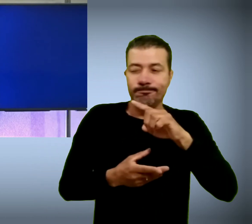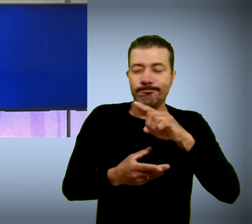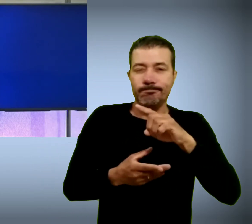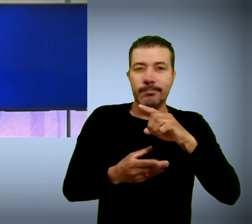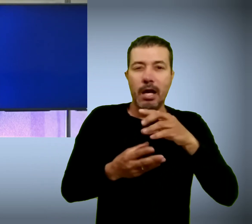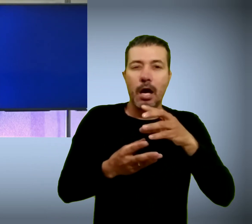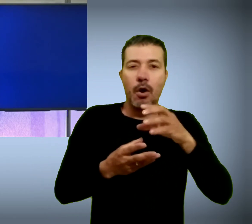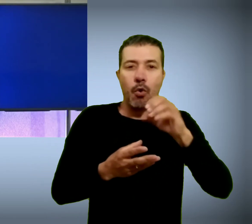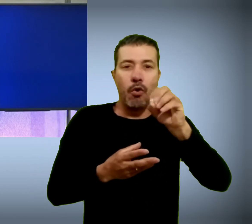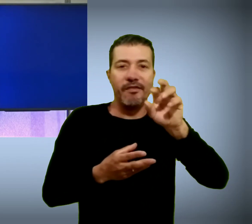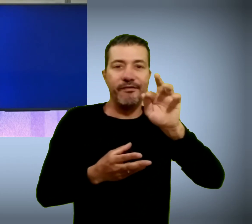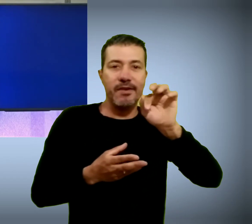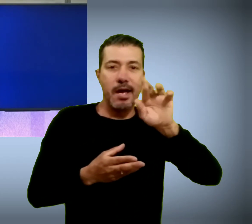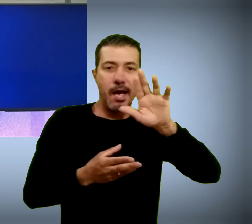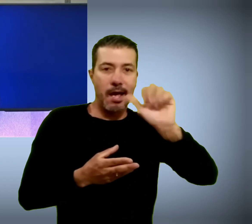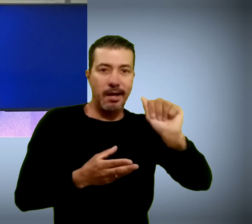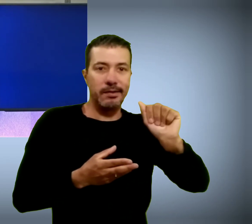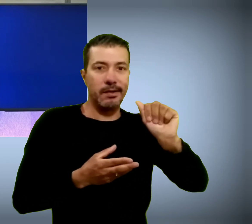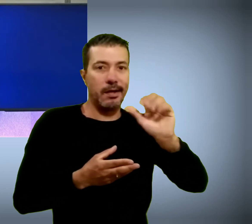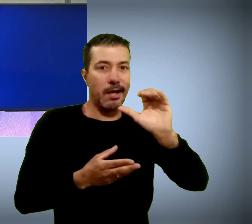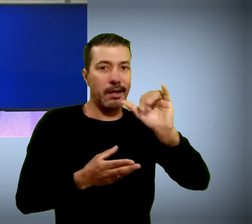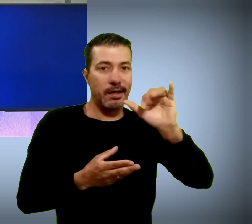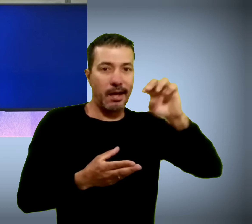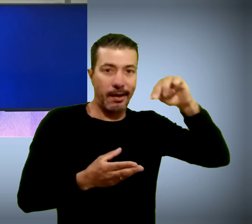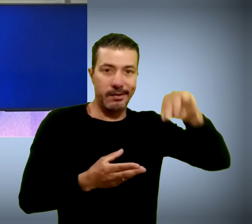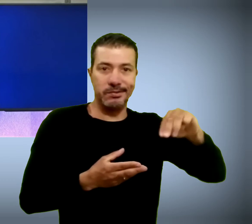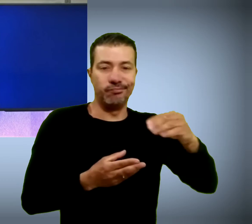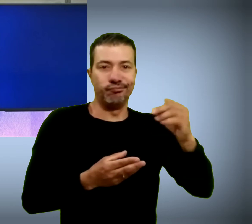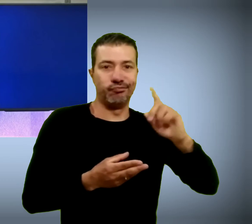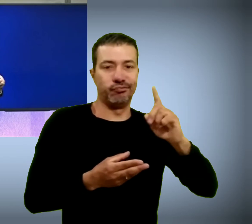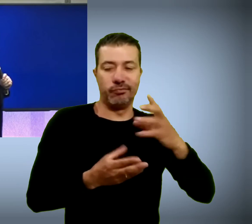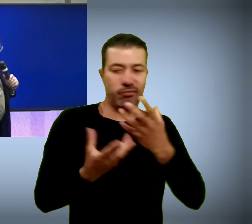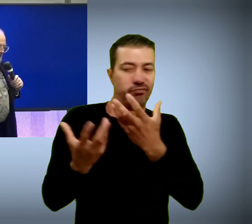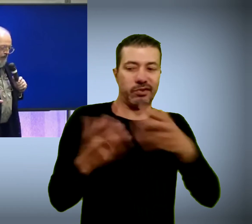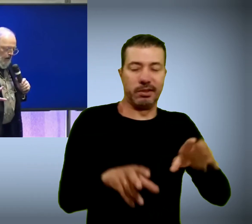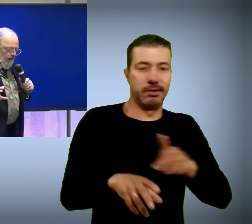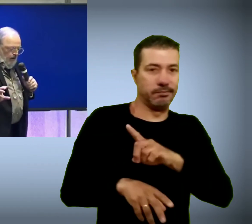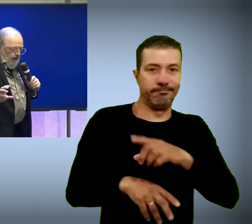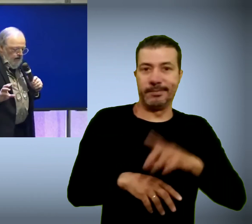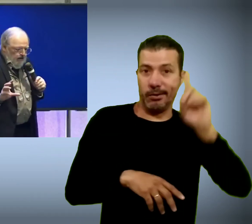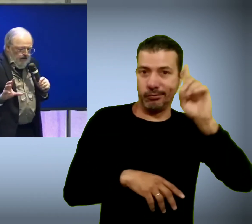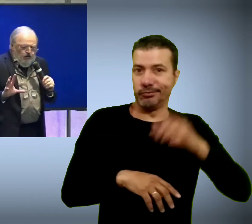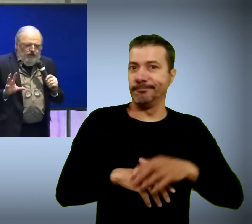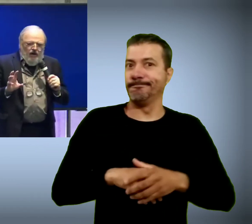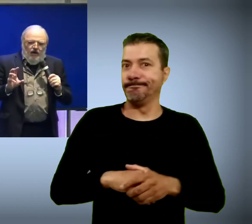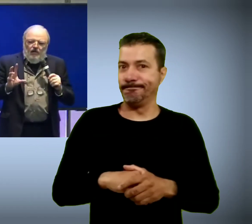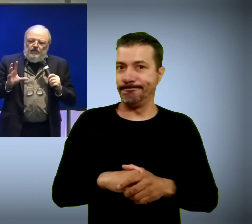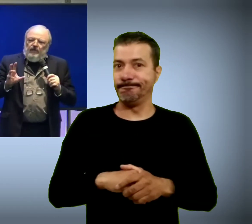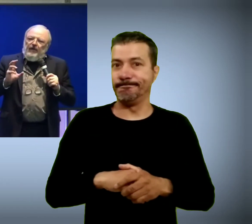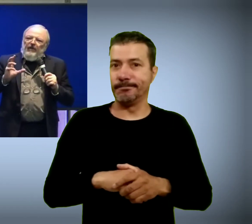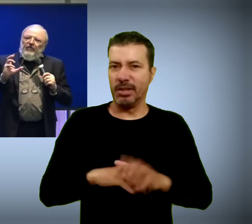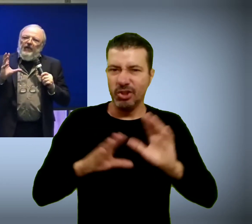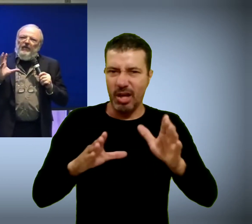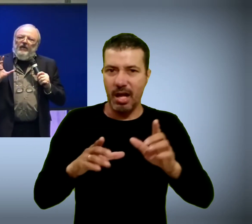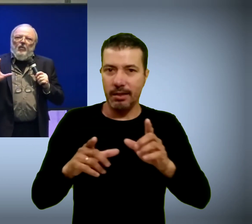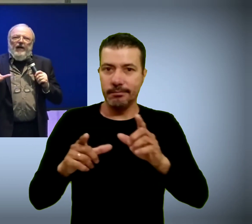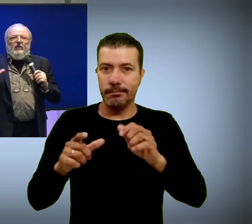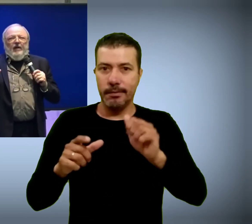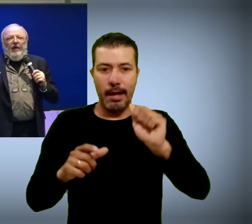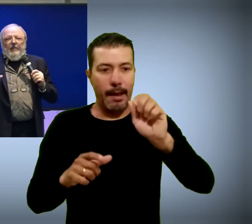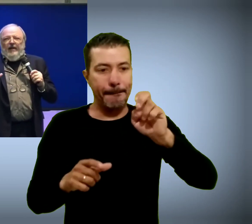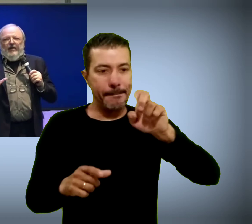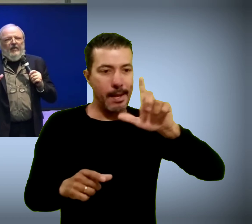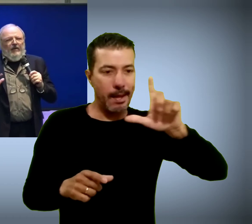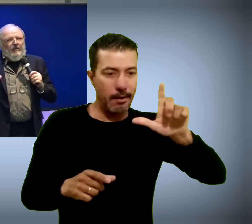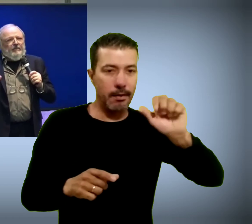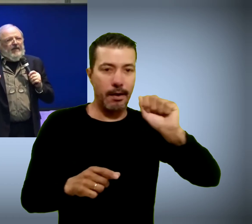para a sua oferta, mas para Caim e para a sua oferta não atentou. Eu já revi esse quadro